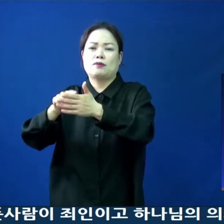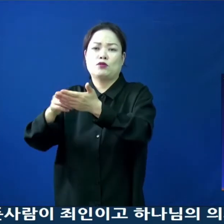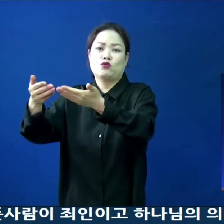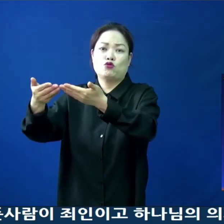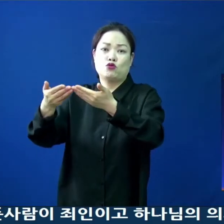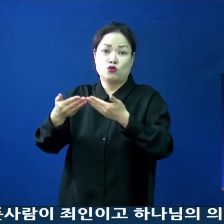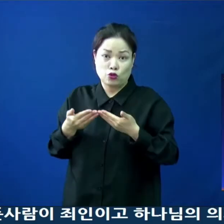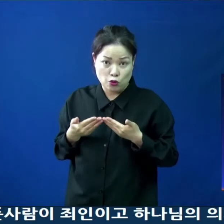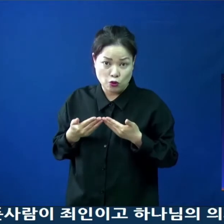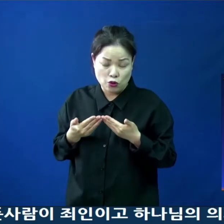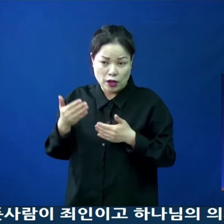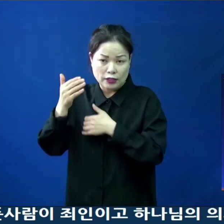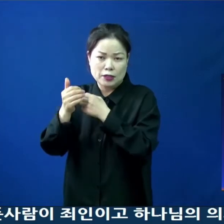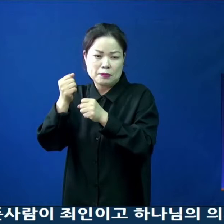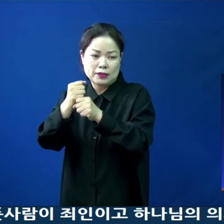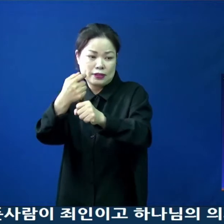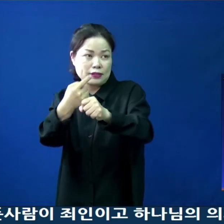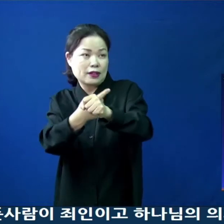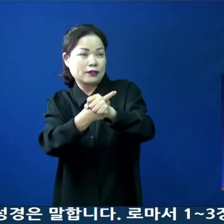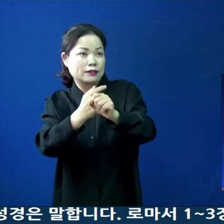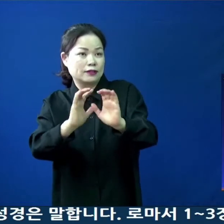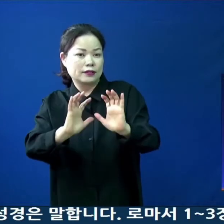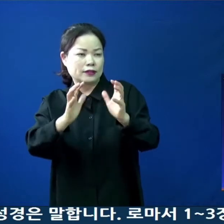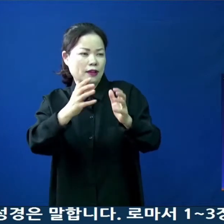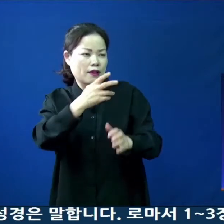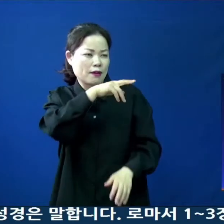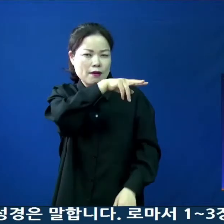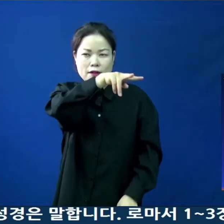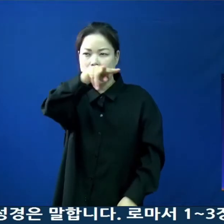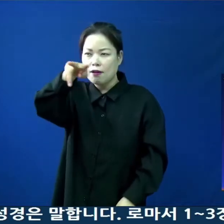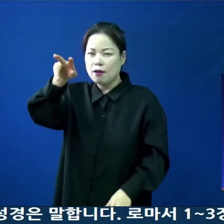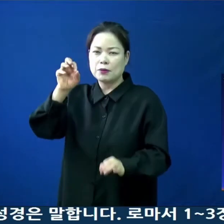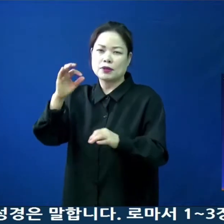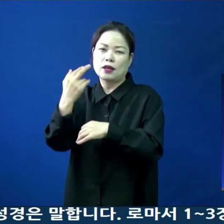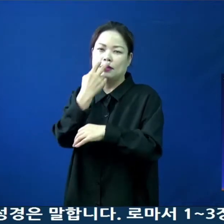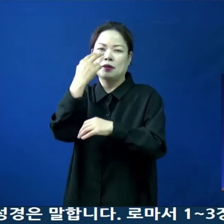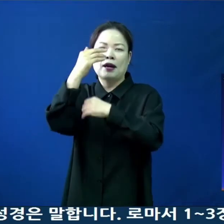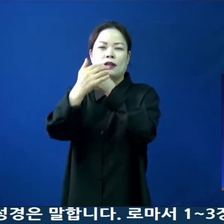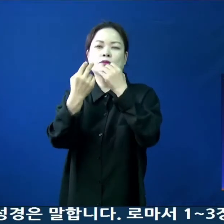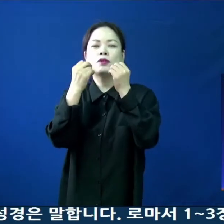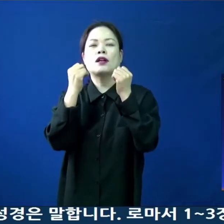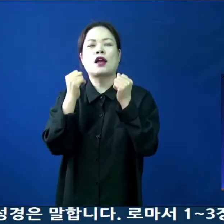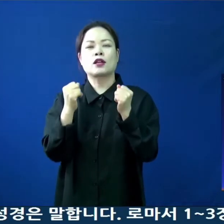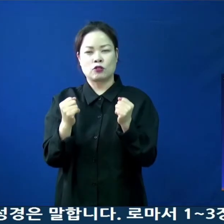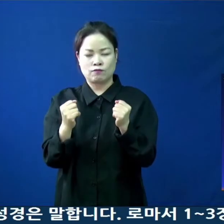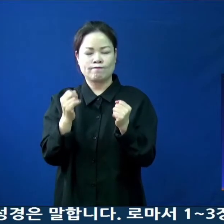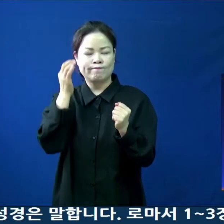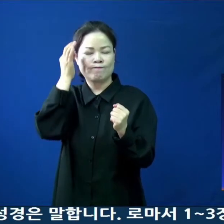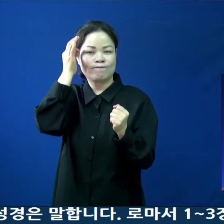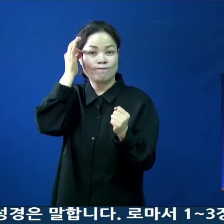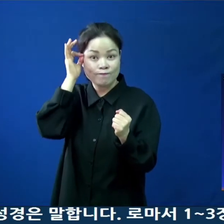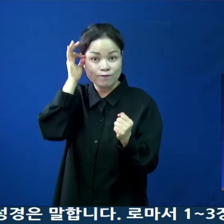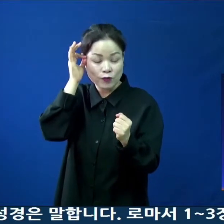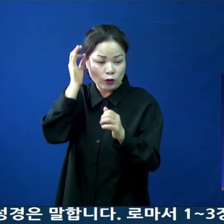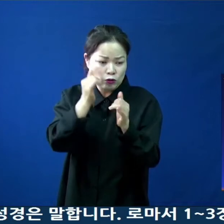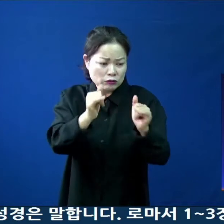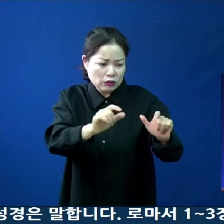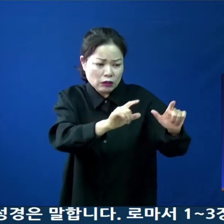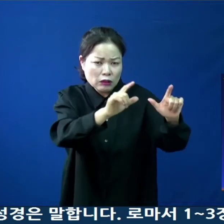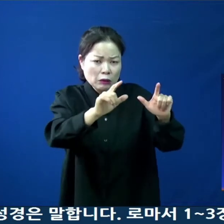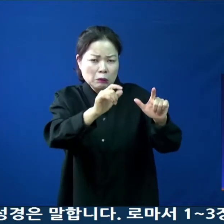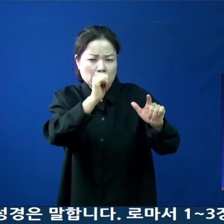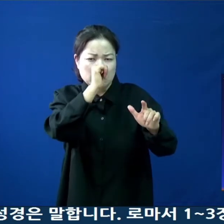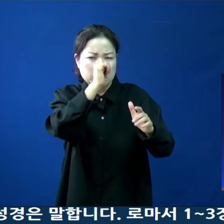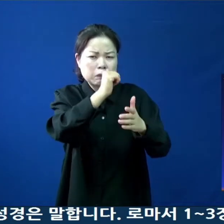또 하나님이 만드신 이 자연 세계를 볼 때 하나님이 살아계시구나라고 깨닫게 해주셨는데 우리 인생들이